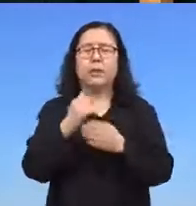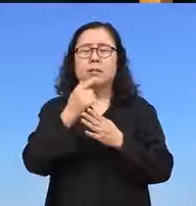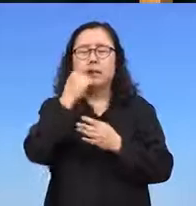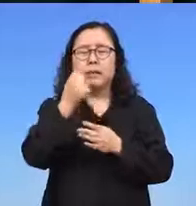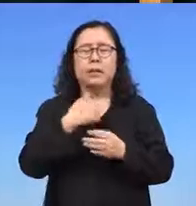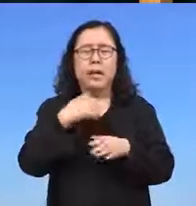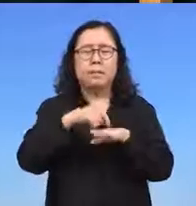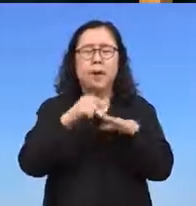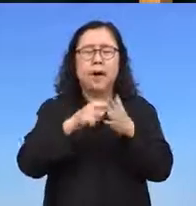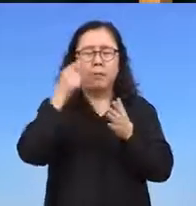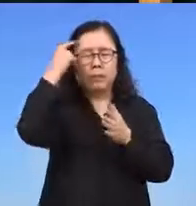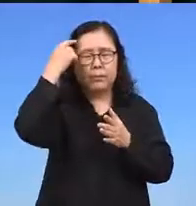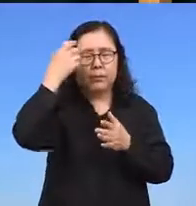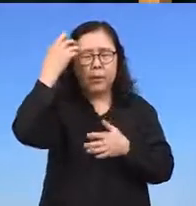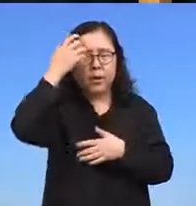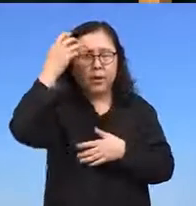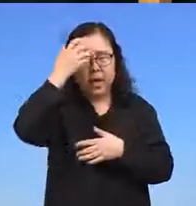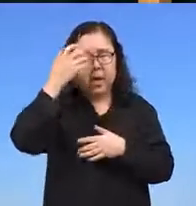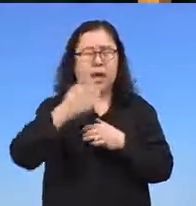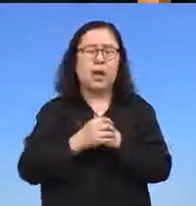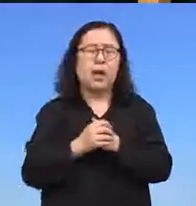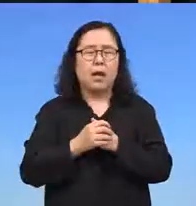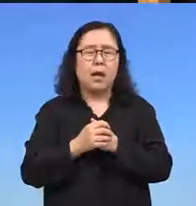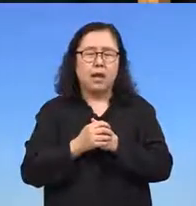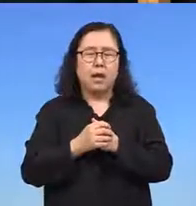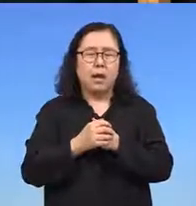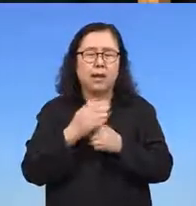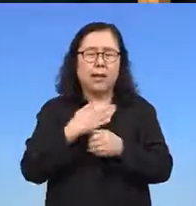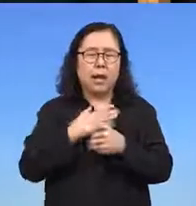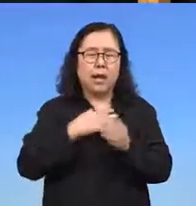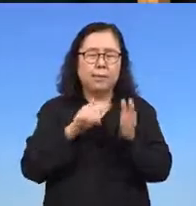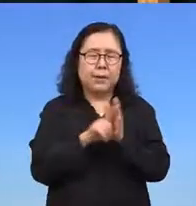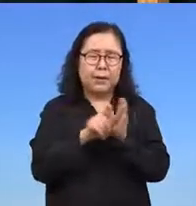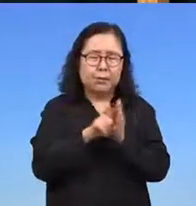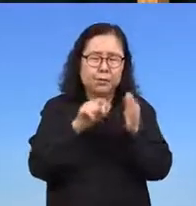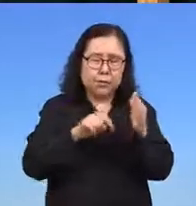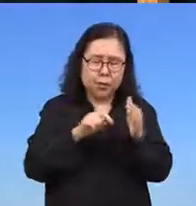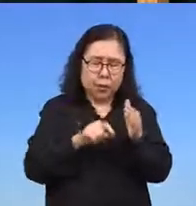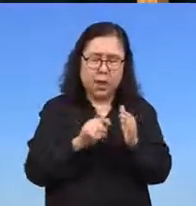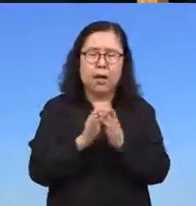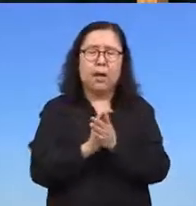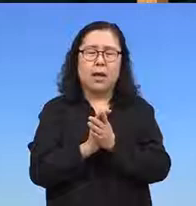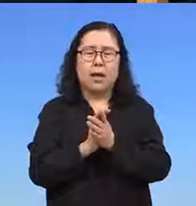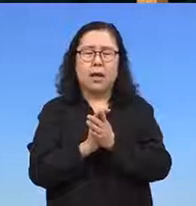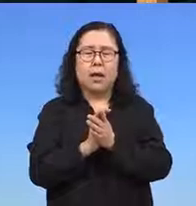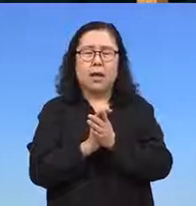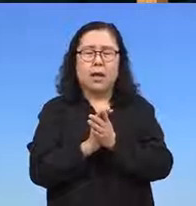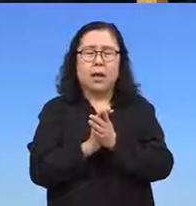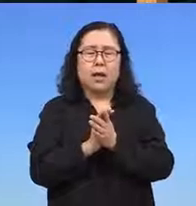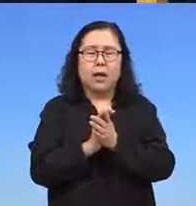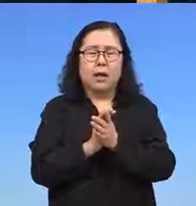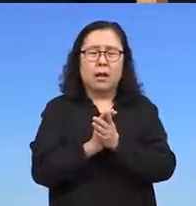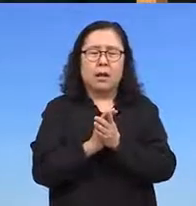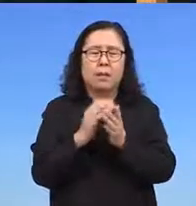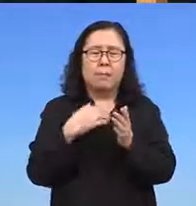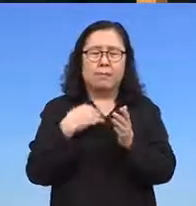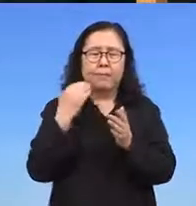아버지, 내 심령에, 내 인생에 말로 다 할 수 없는 파도가 몰아친다 할지라도